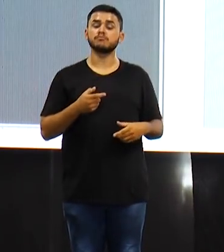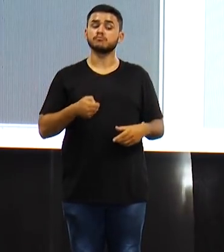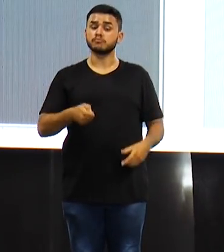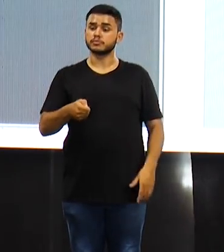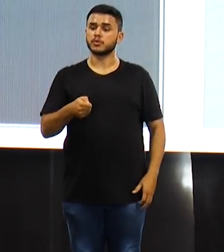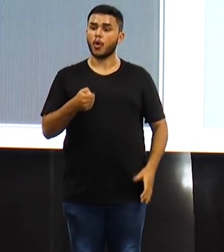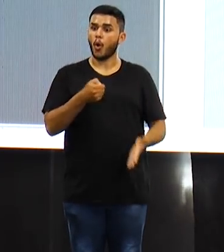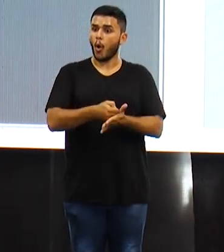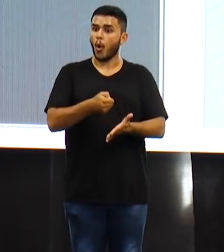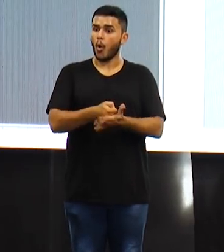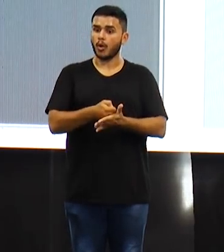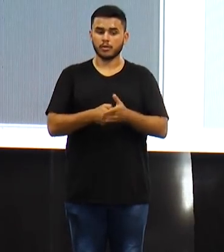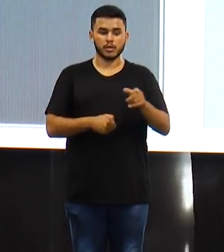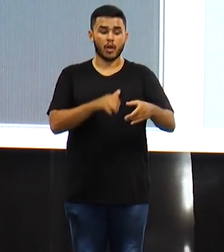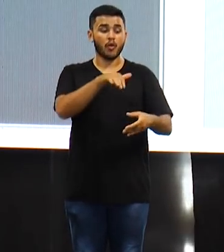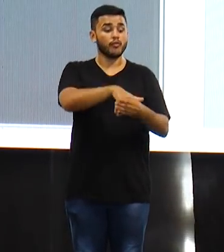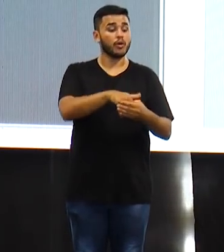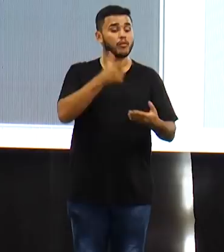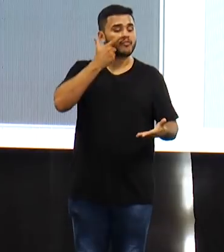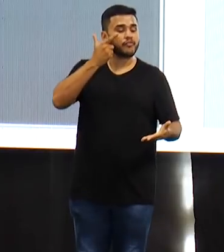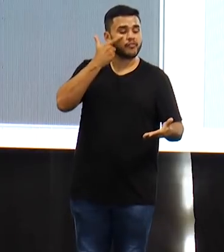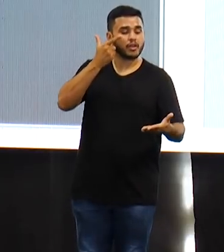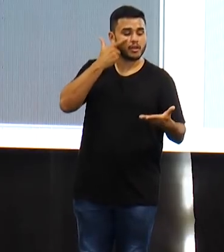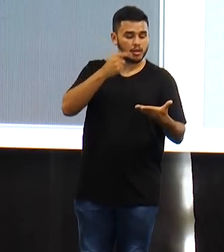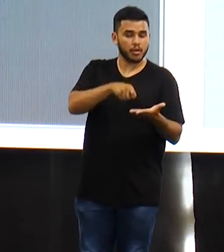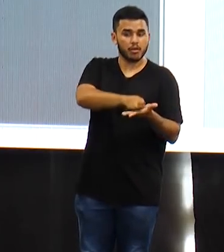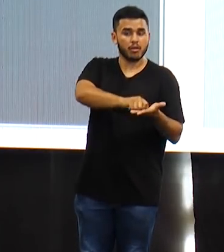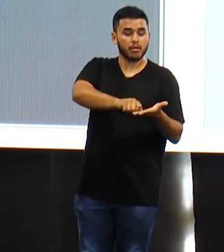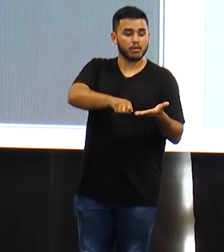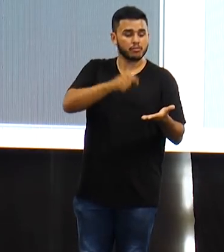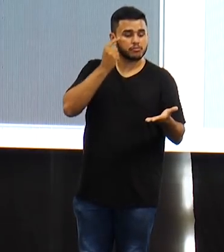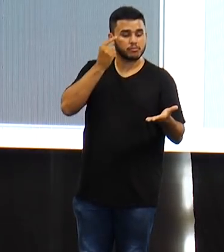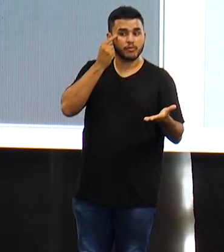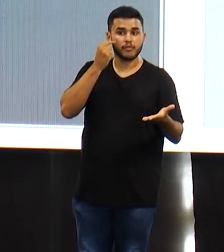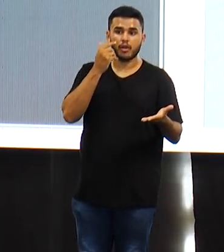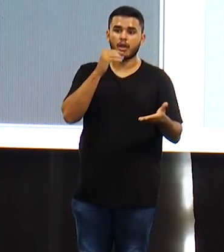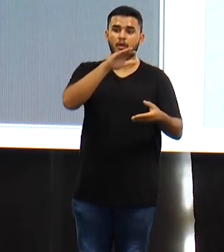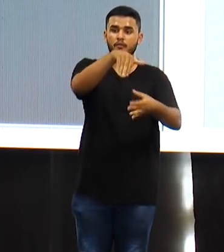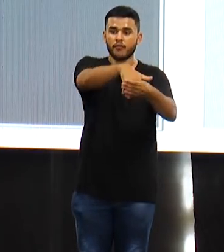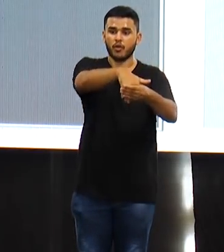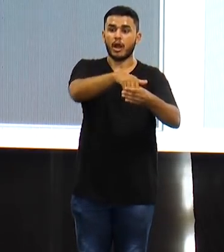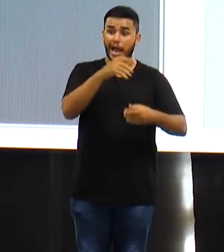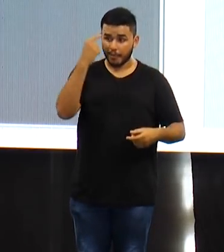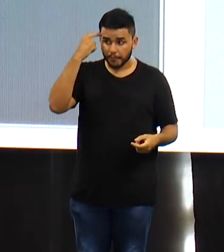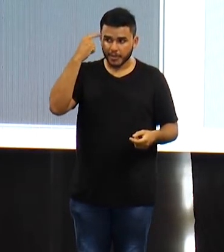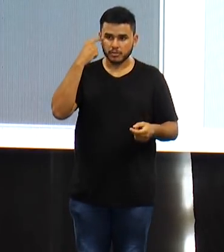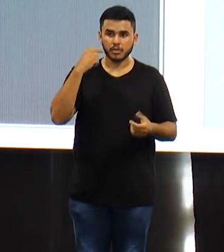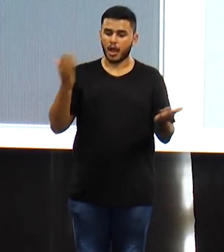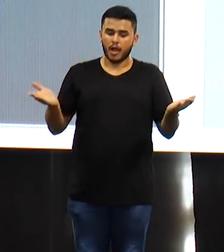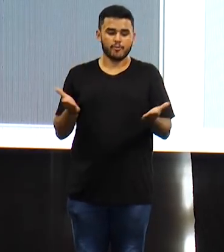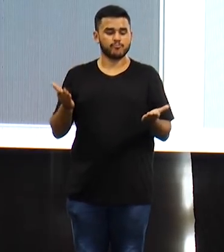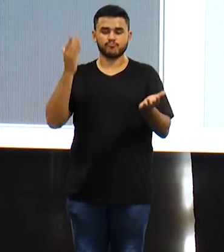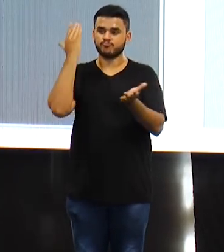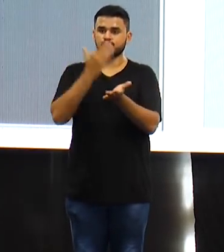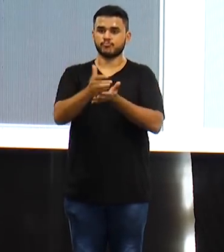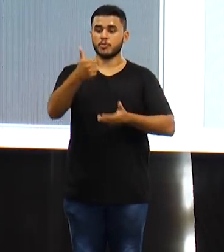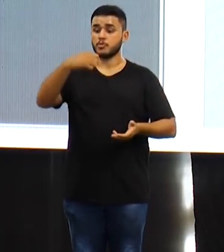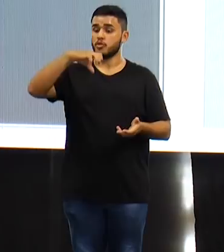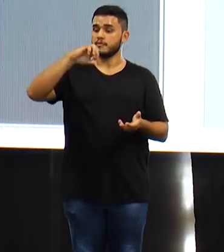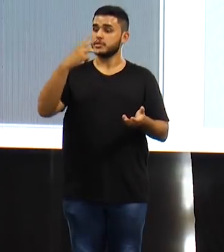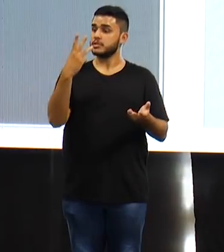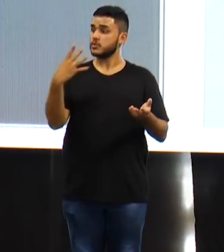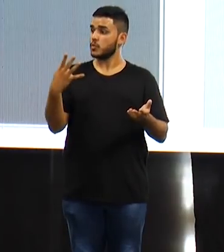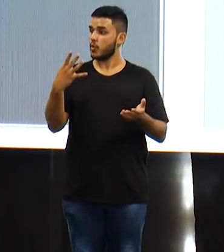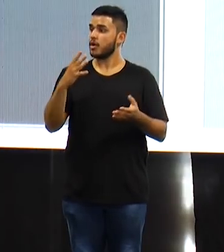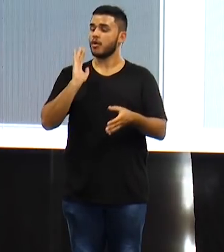cabresto. Gente, o voto era aberto. O voto agora vai ser o quê? Secreto. Embora as meninas já